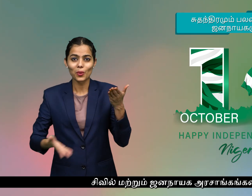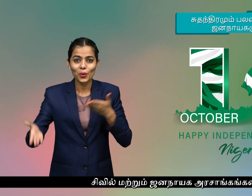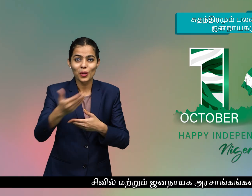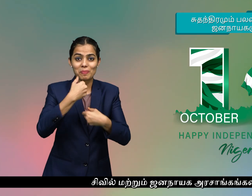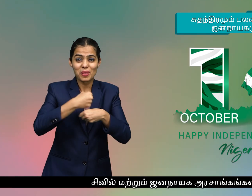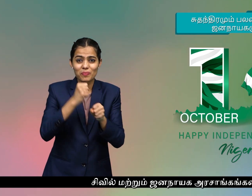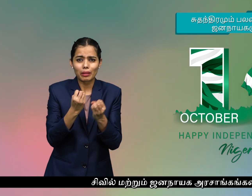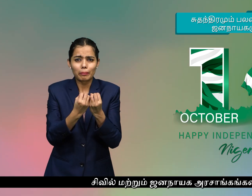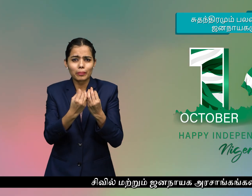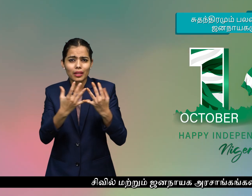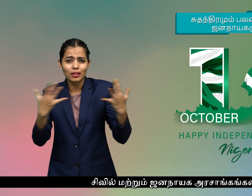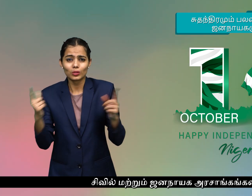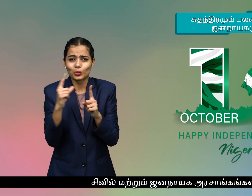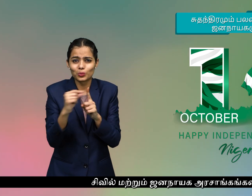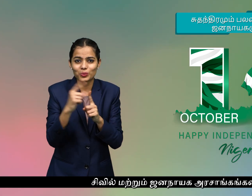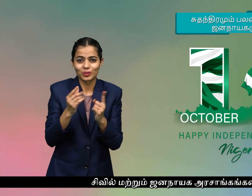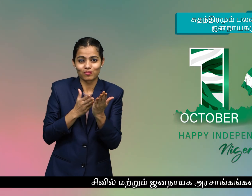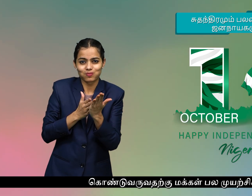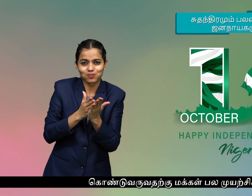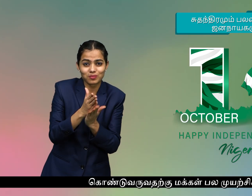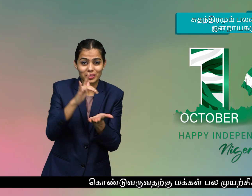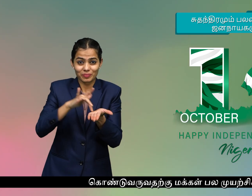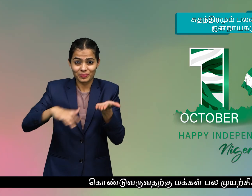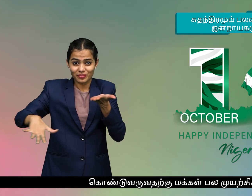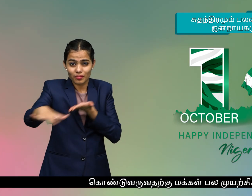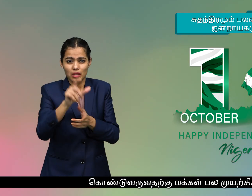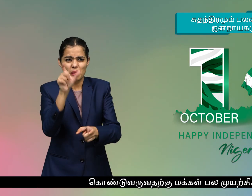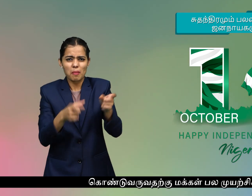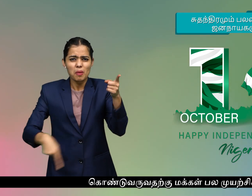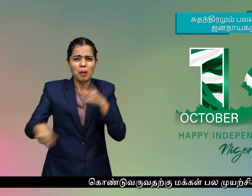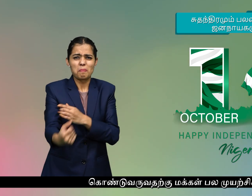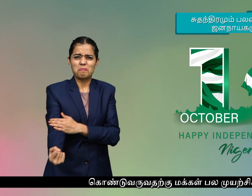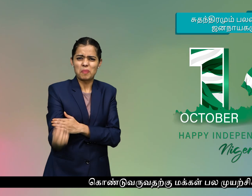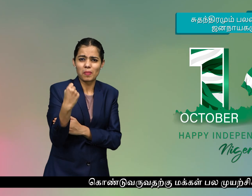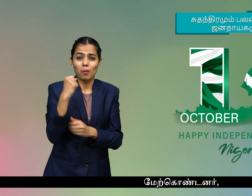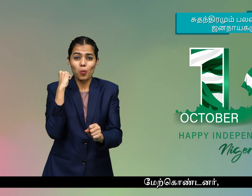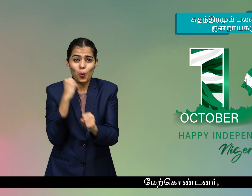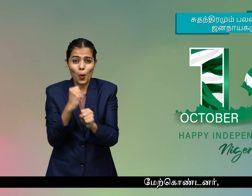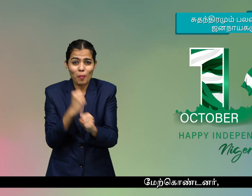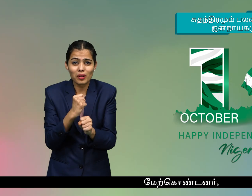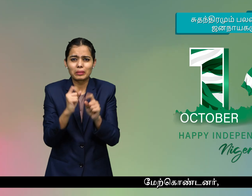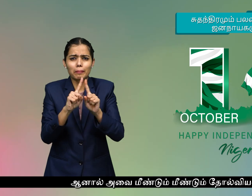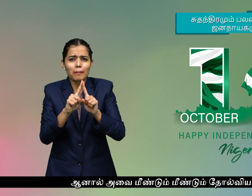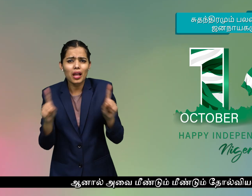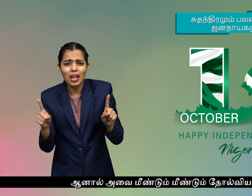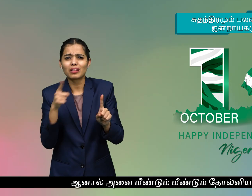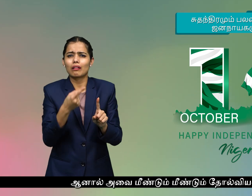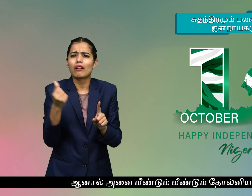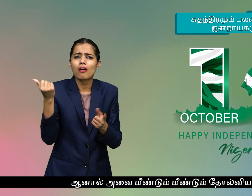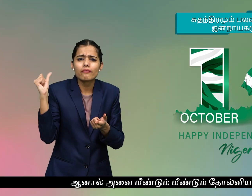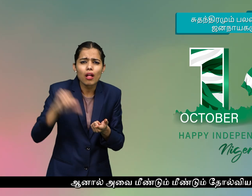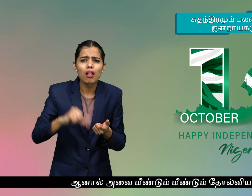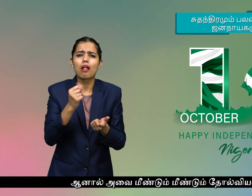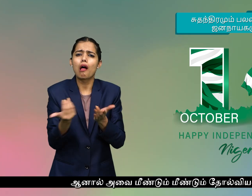சிவில் மற்றும் ஜனநாயக அரசாங்கங்களை கொண்டு வருவதற்கு மக்கள் பல முயற்சிகளை மேற்கொண்டனர். ஆனால்